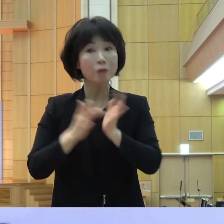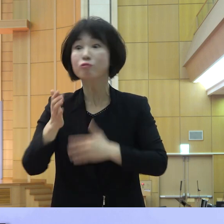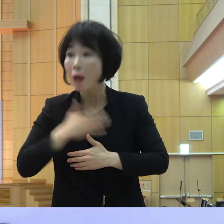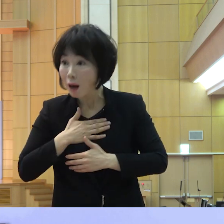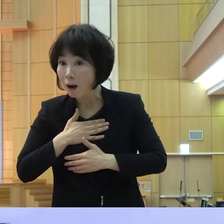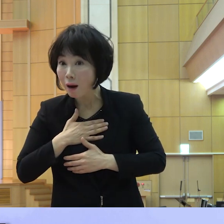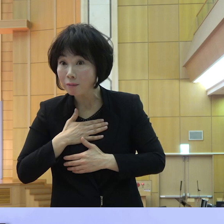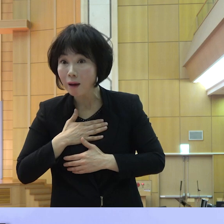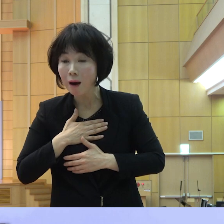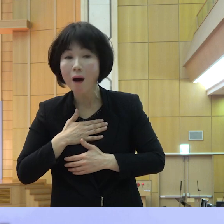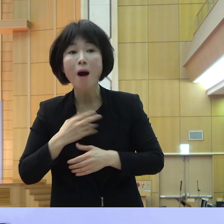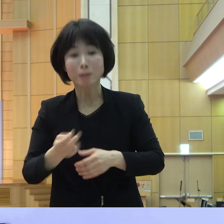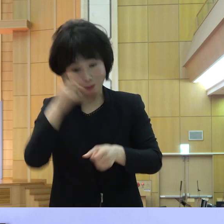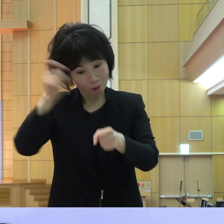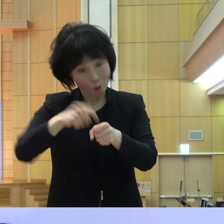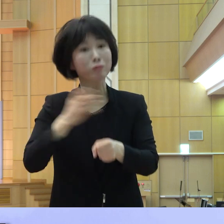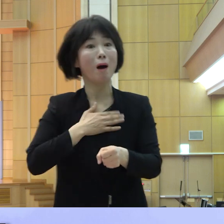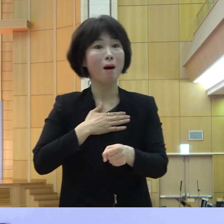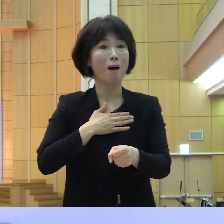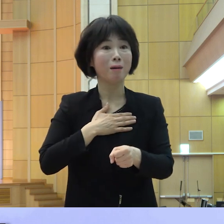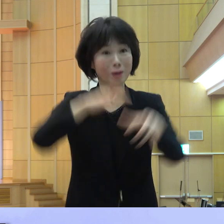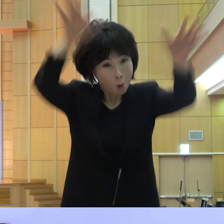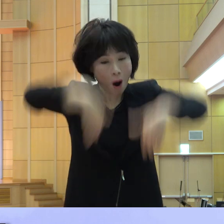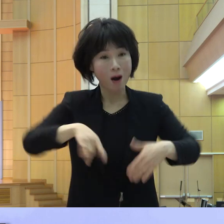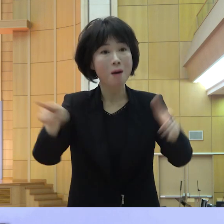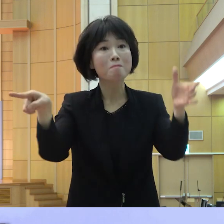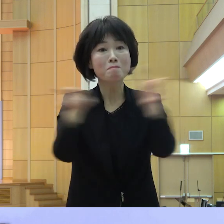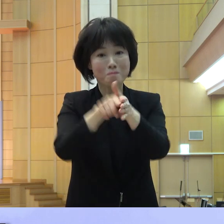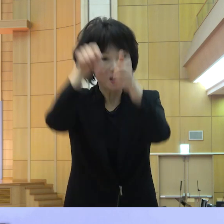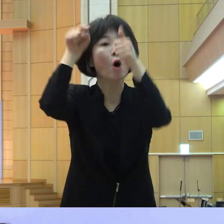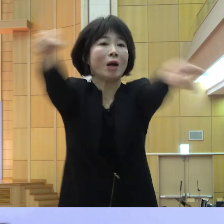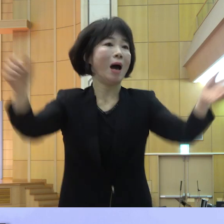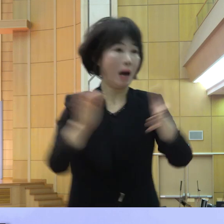예수님을 구주로 믿기 위해서 오는 자는 그저